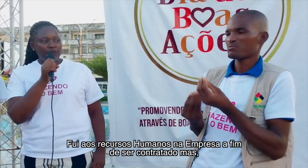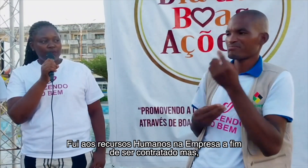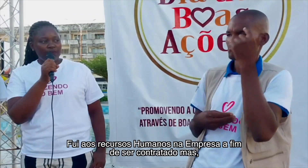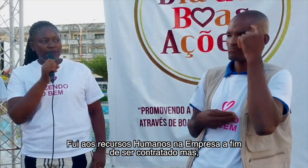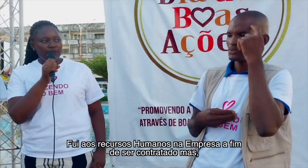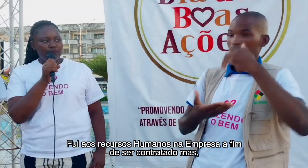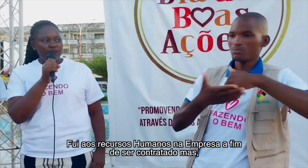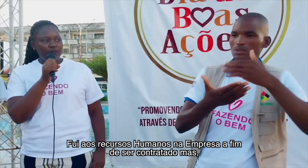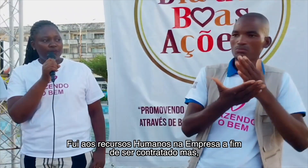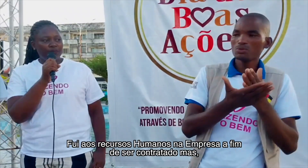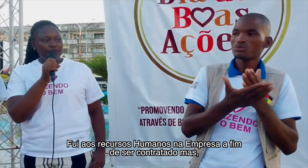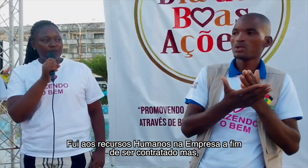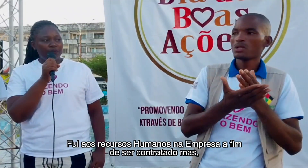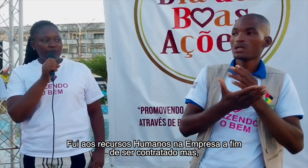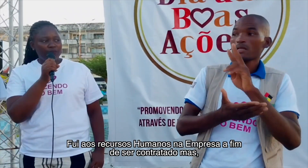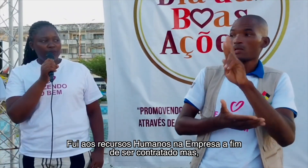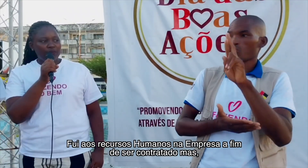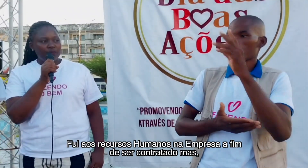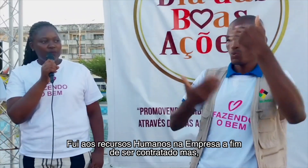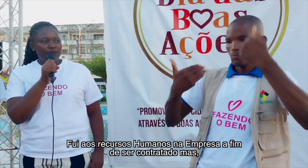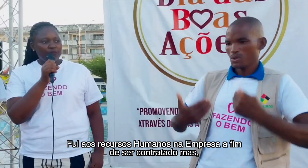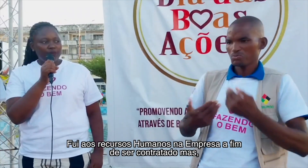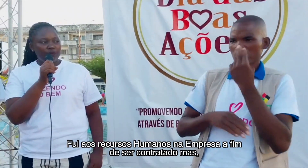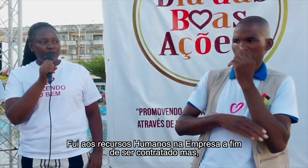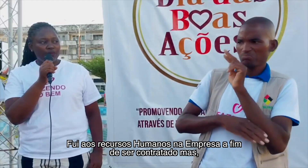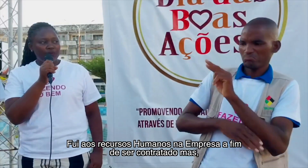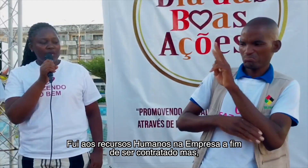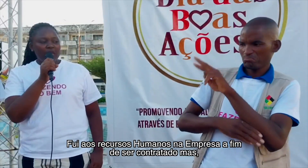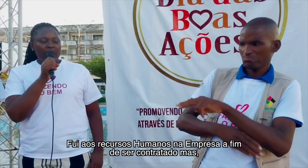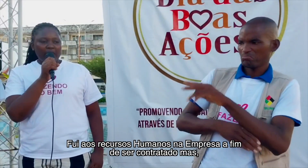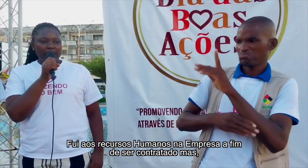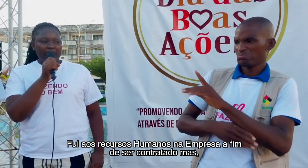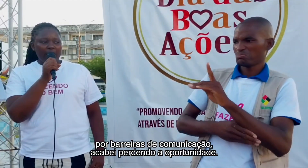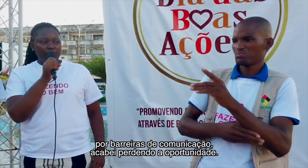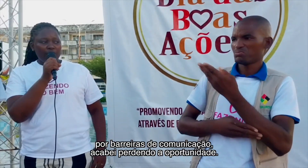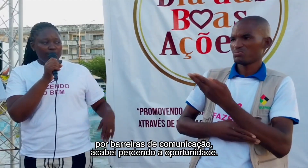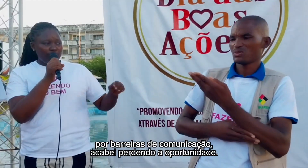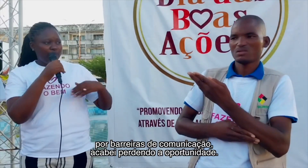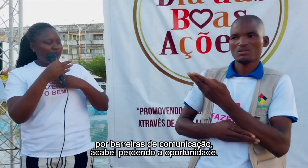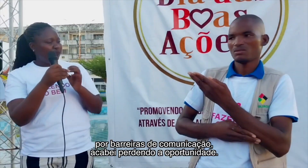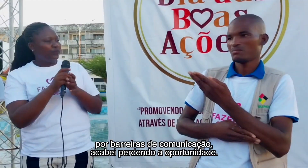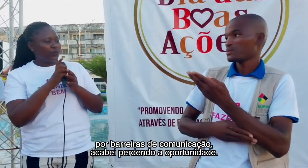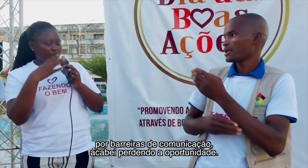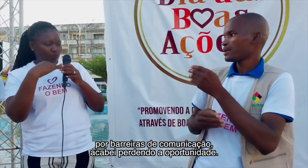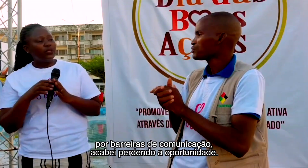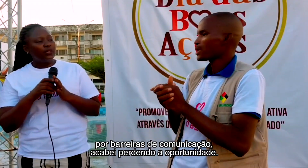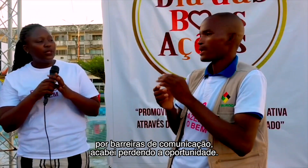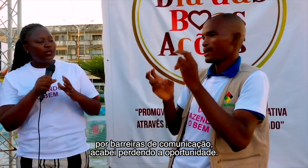Fui aos recursos humanos da empresa a fim de ser contratado, Mas, por barreiras de comunicação, acabei